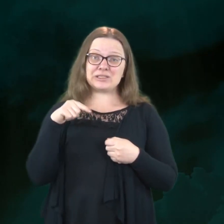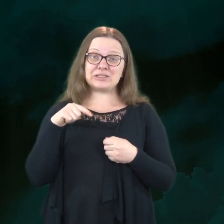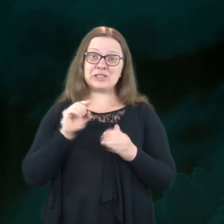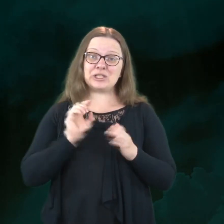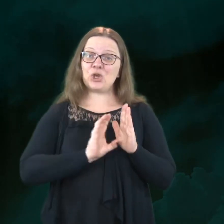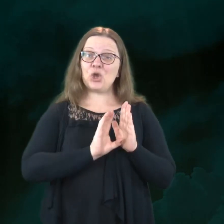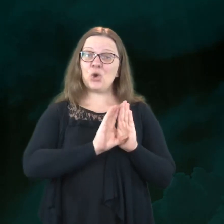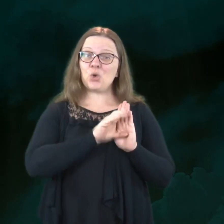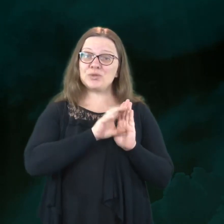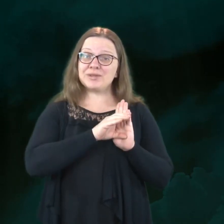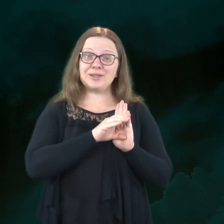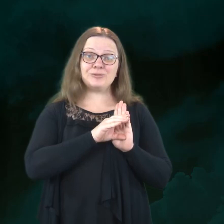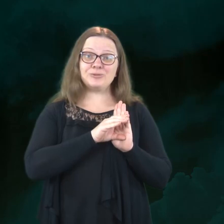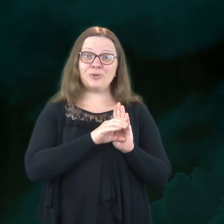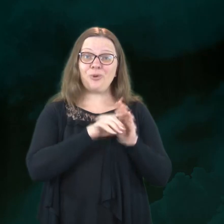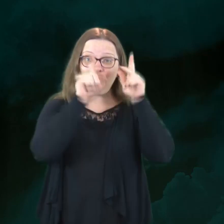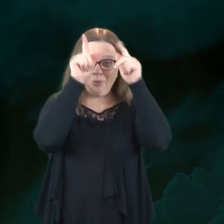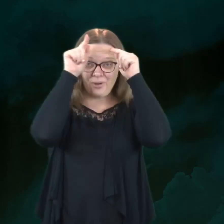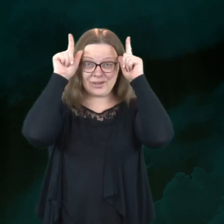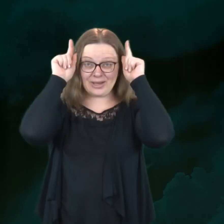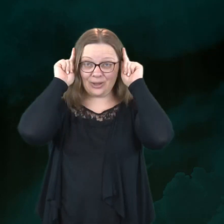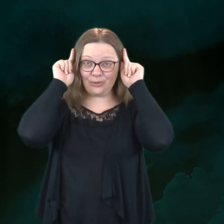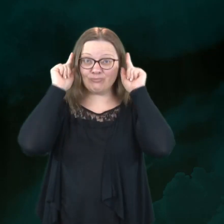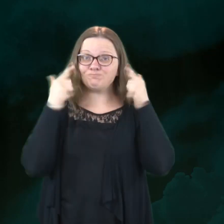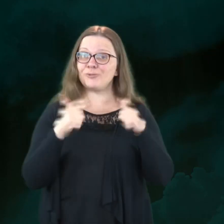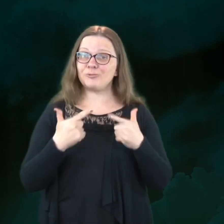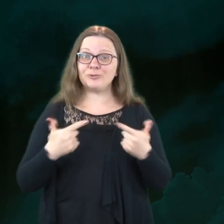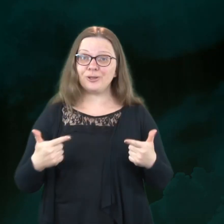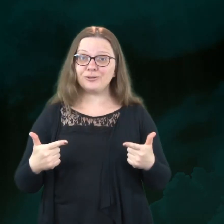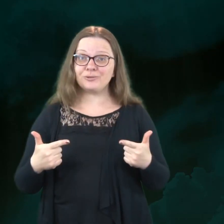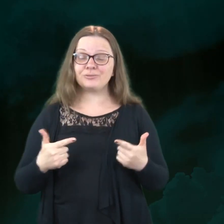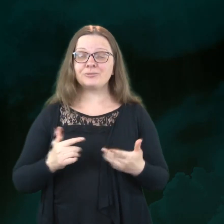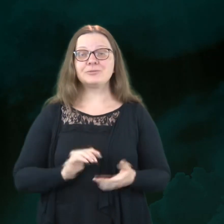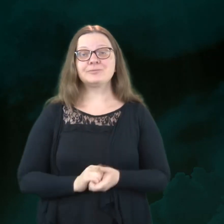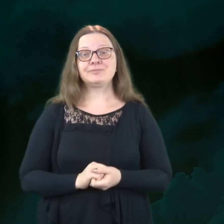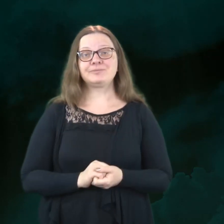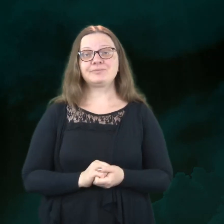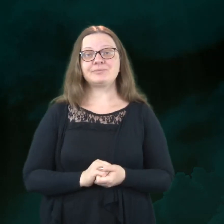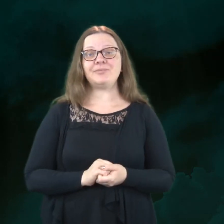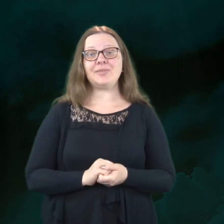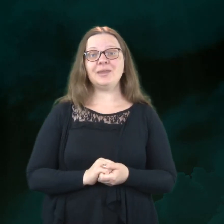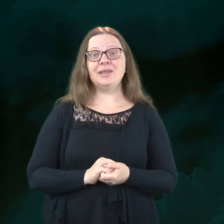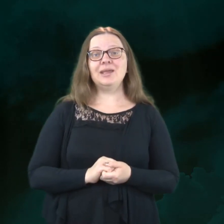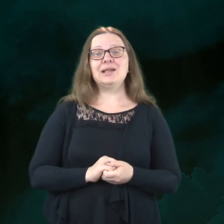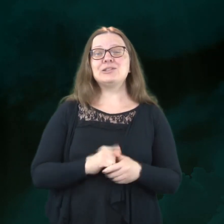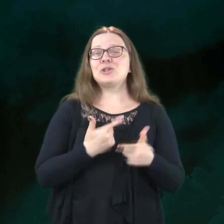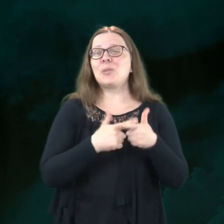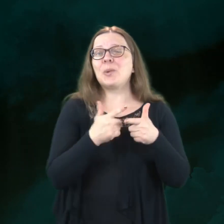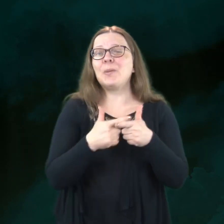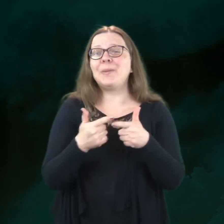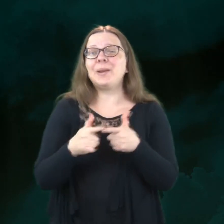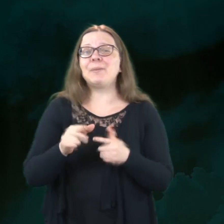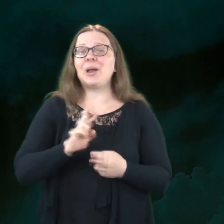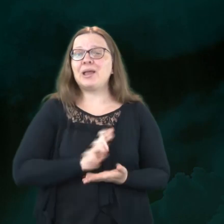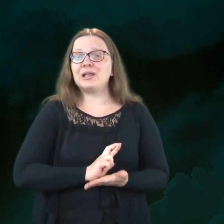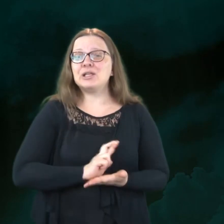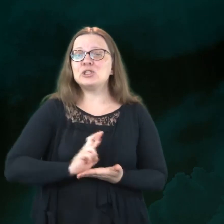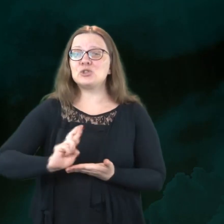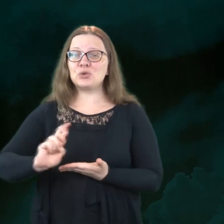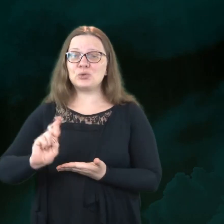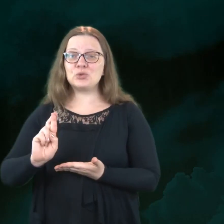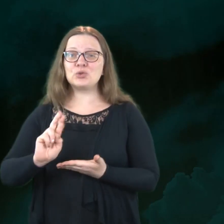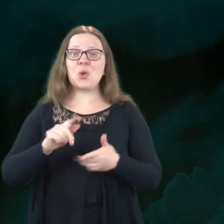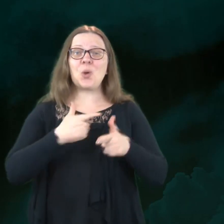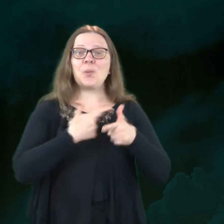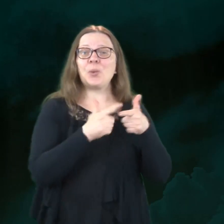era o pano de fundo da época. Então, eles tinham um problema religioso, eles tinham um problema cultural, eles tinham um